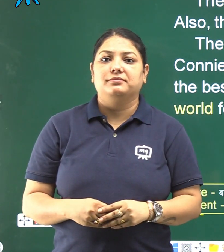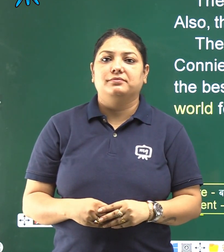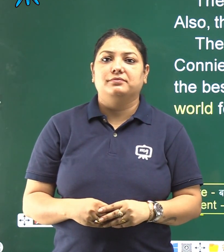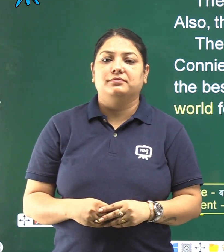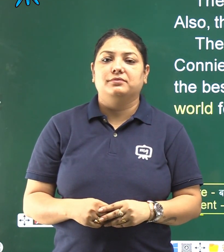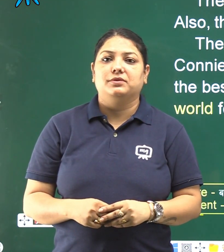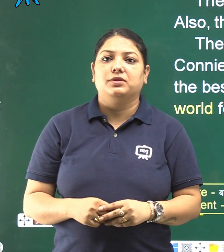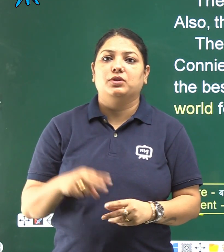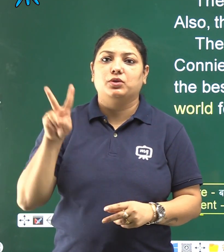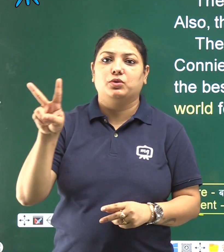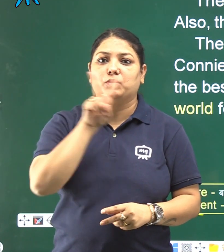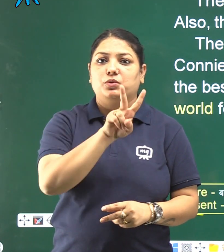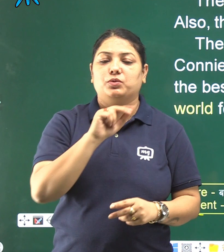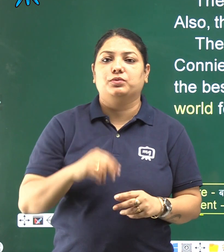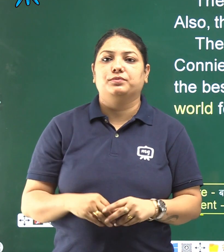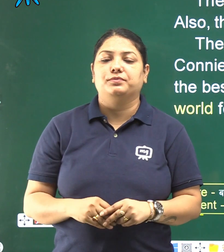दोनों ने